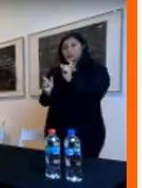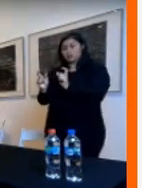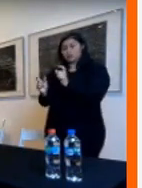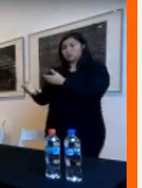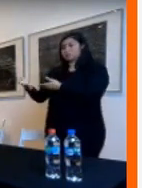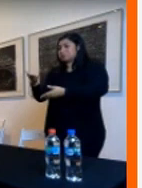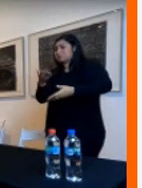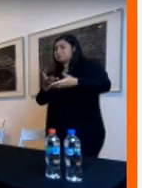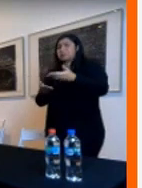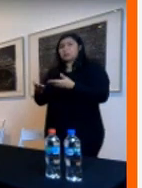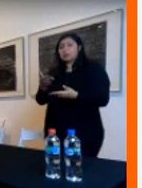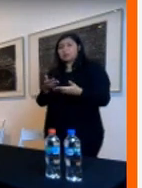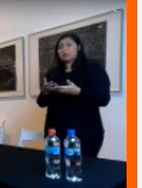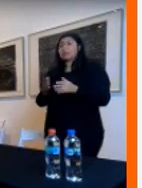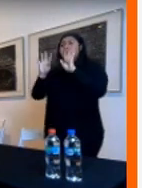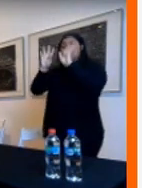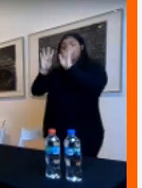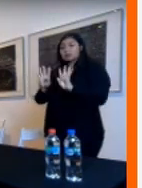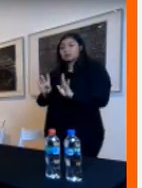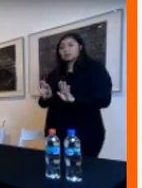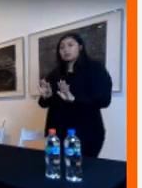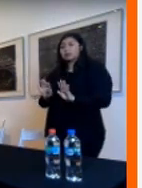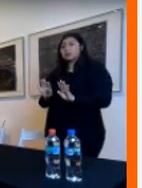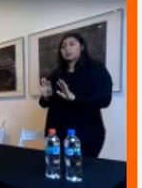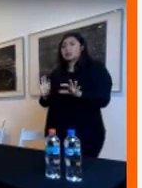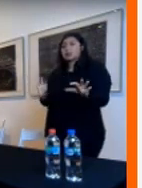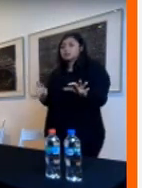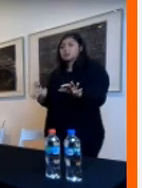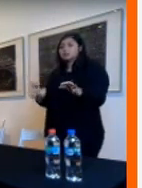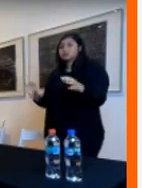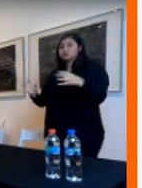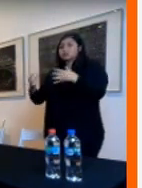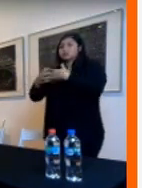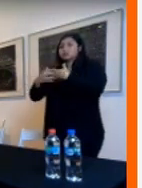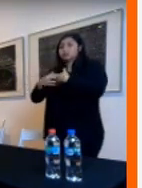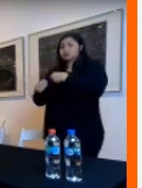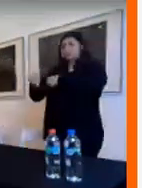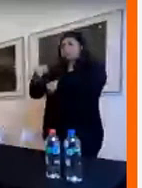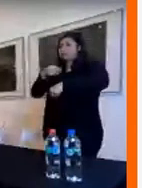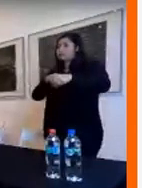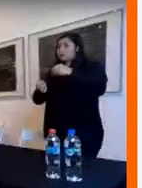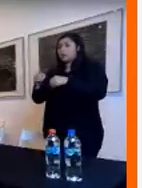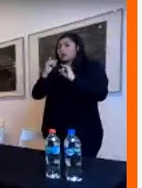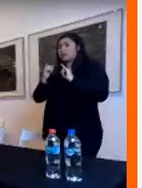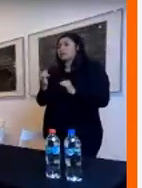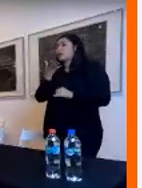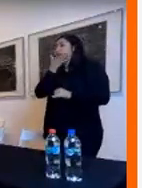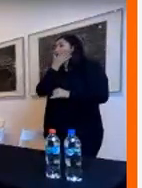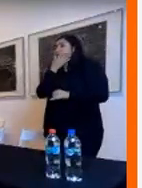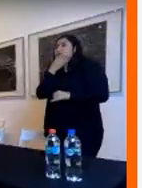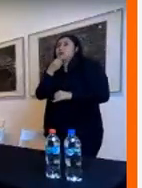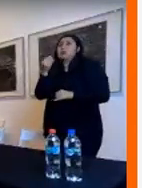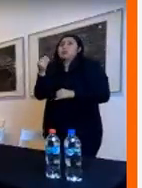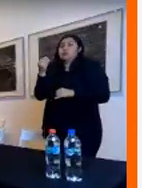sus cualidades y sus personalidades, se fusionaron de una manera hermosa y fantástica. No lo puedo definir de